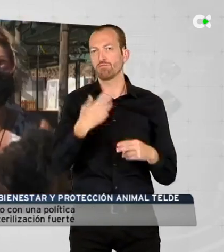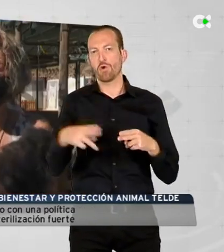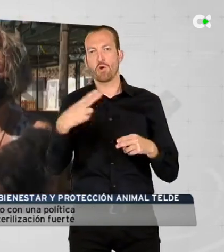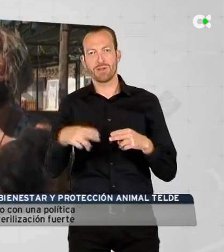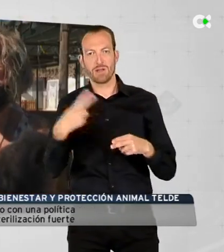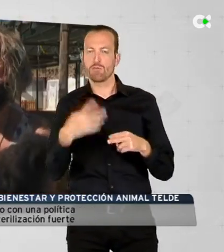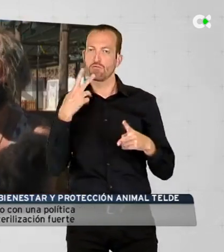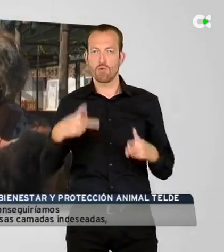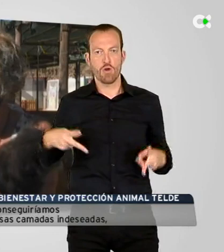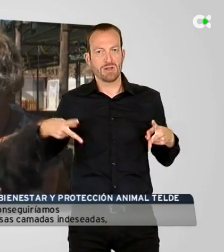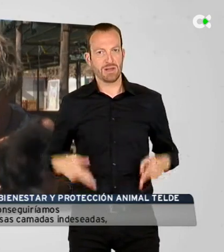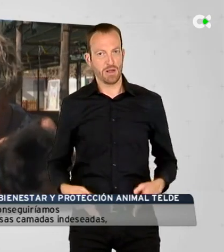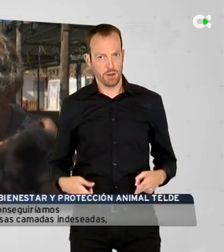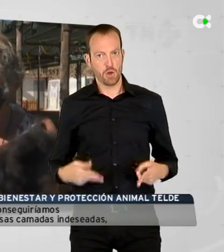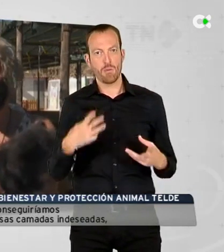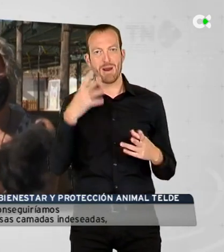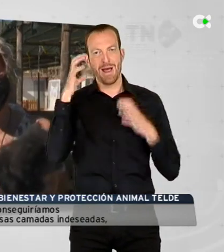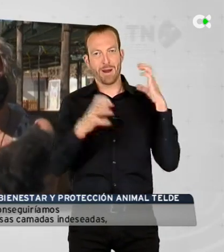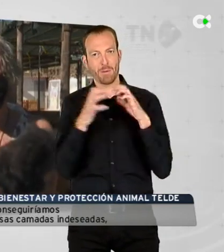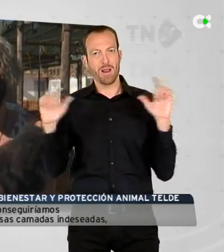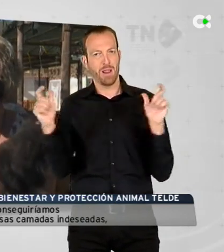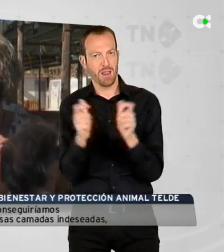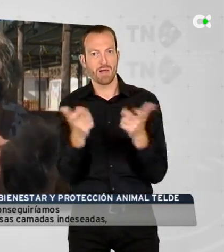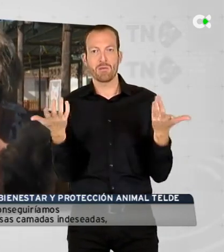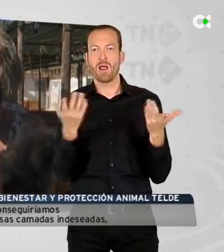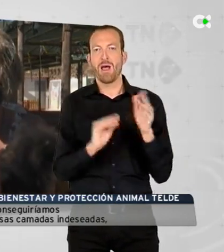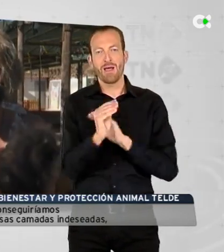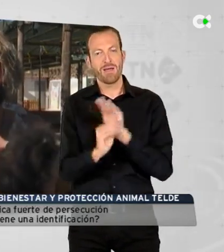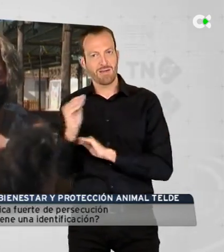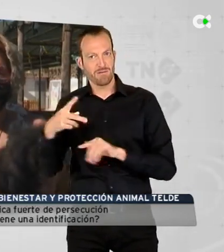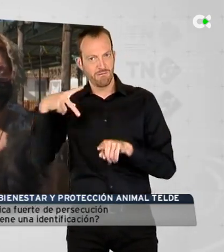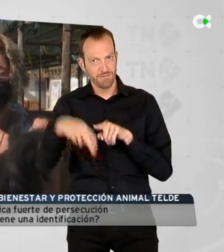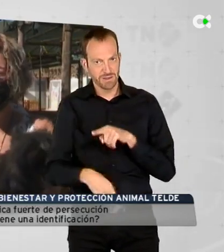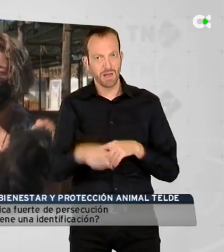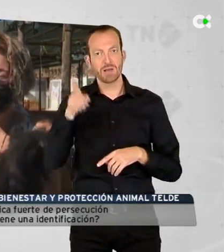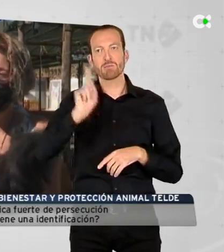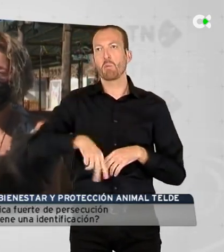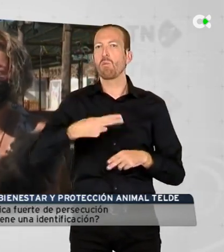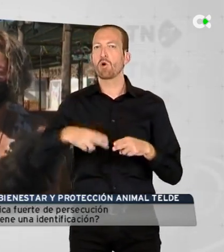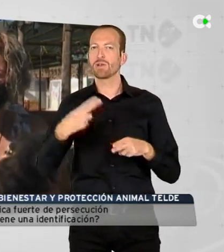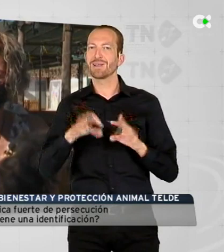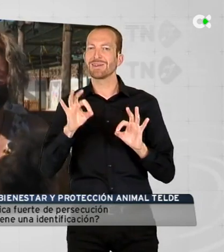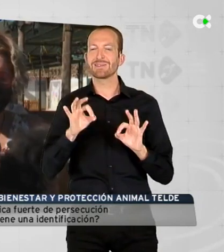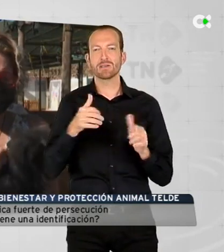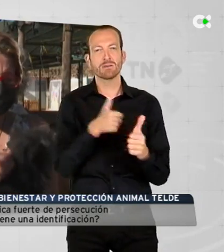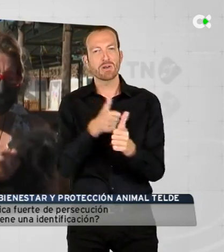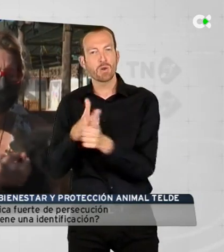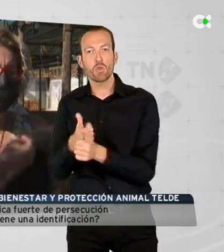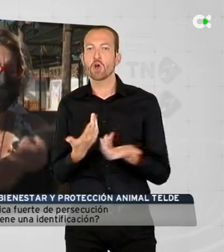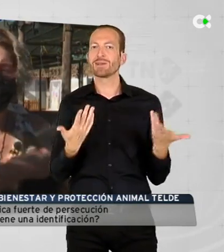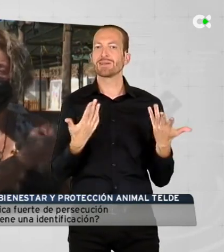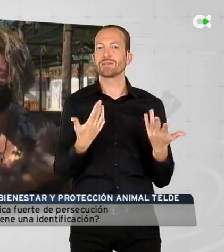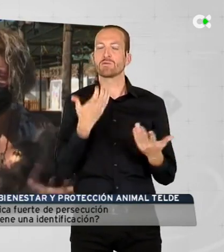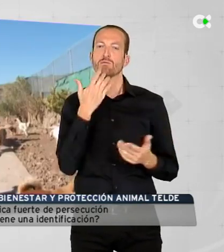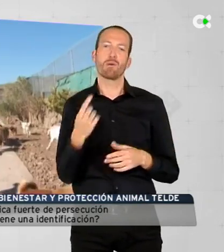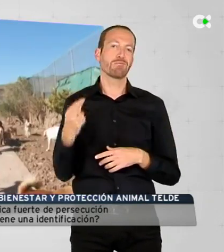de esterilización fuerte conseguiríamos acabar con esas camadas indeseadas, con una política fuerte de persecución al que no tiene